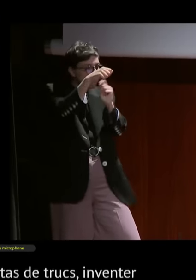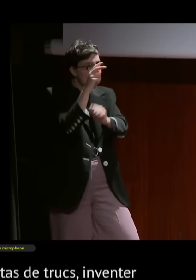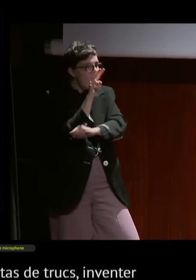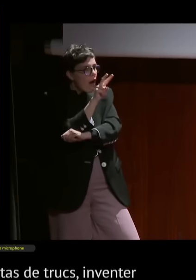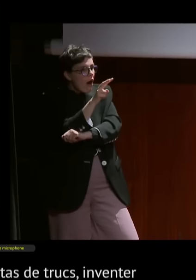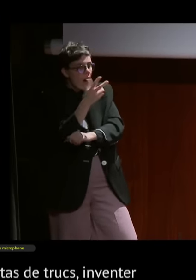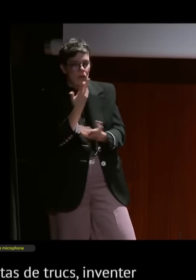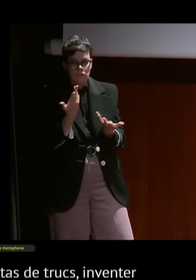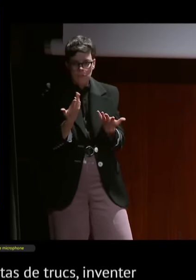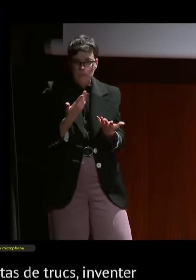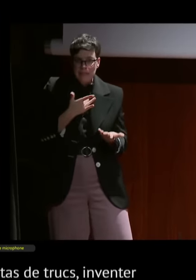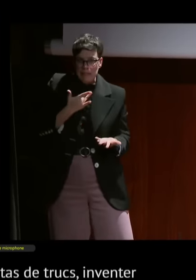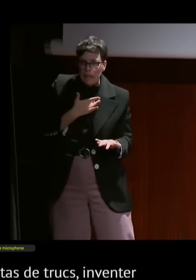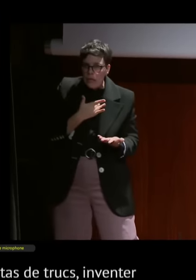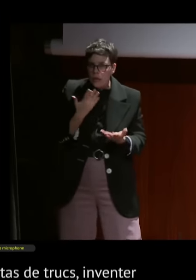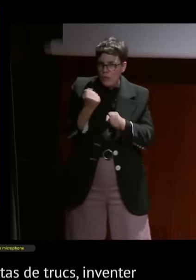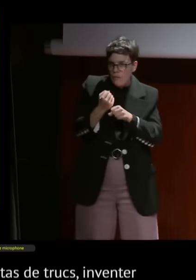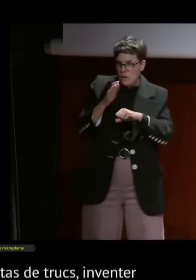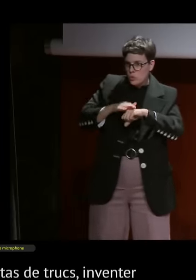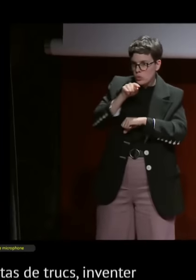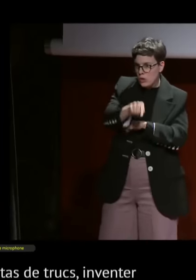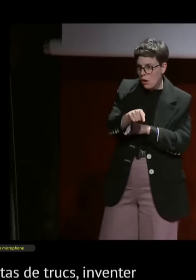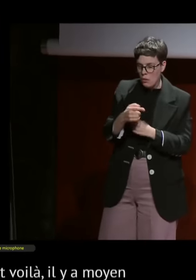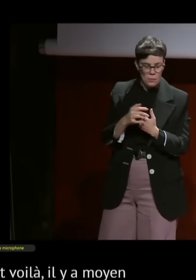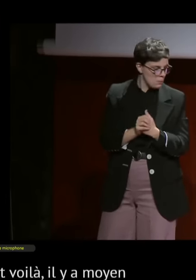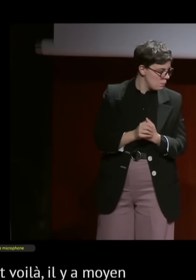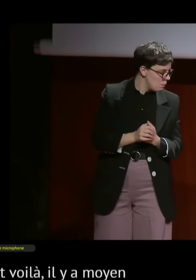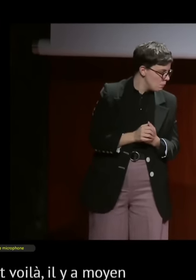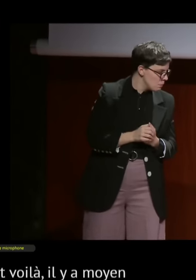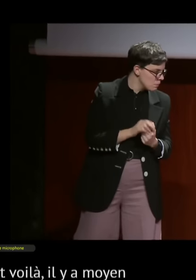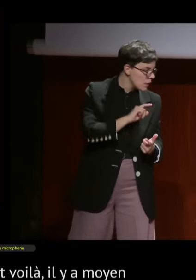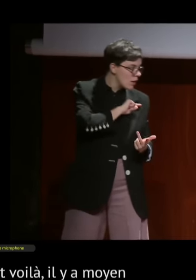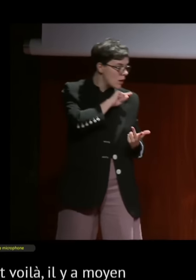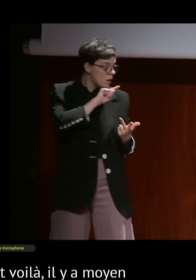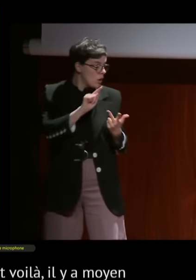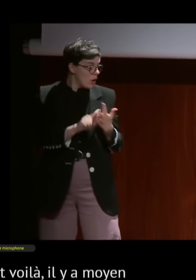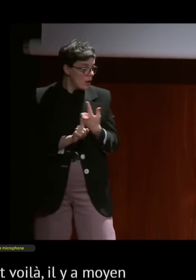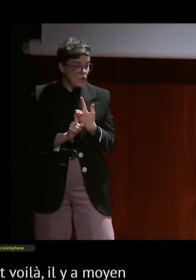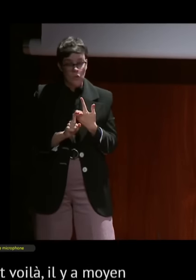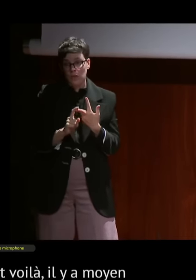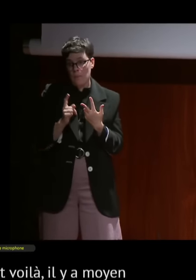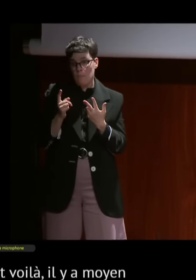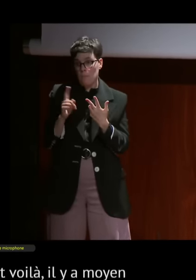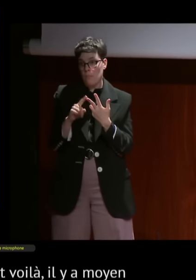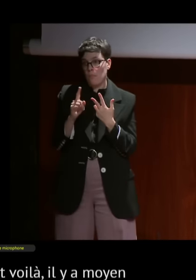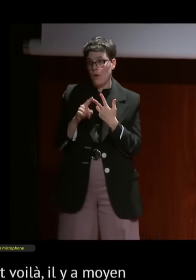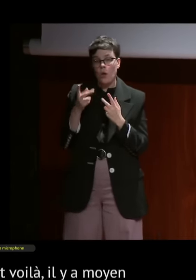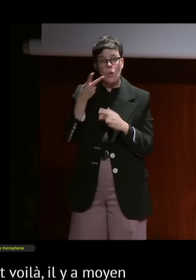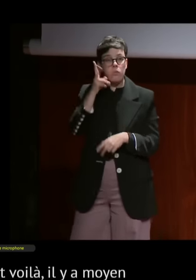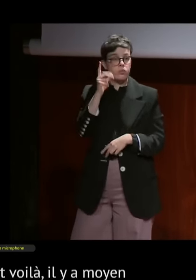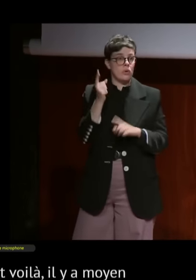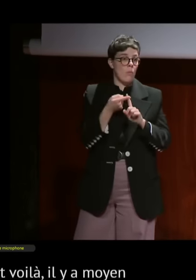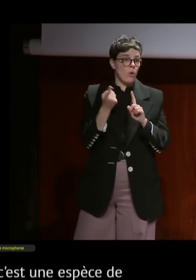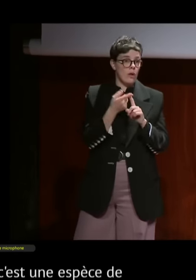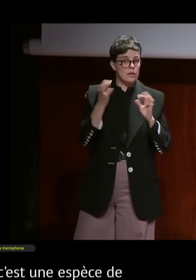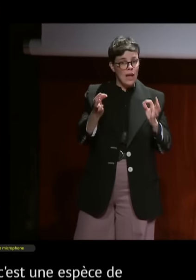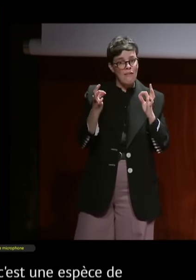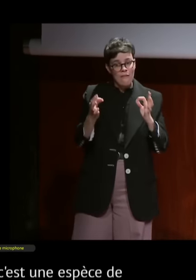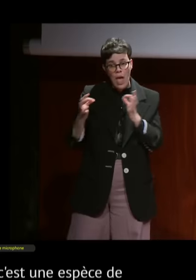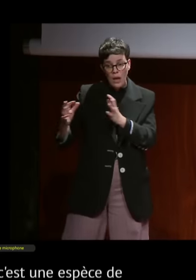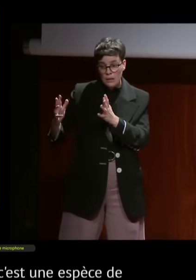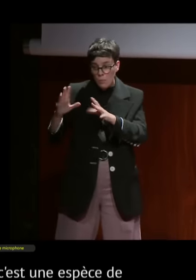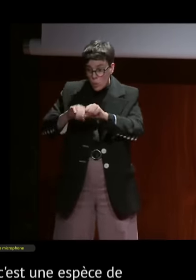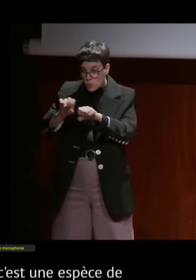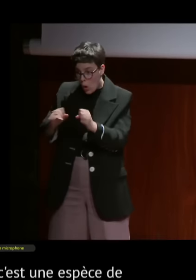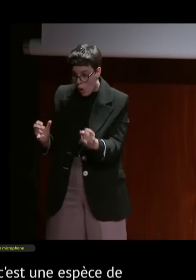de, je dirais, de matière à modeler. Et je trouve ça vraiment intéressant d'avoir cette langue des signes comme matière à modeler.